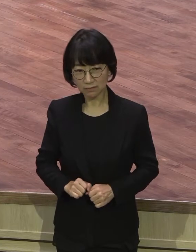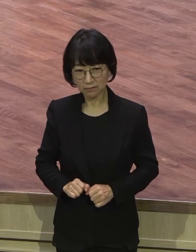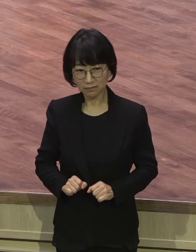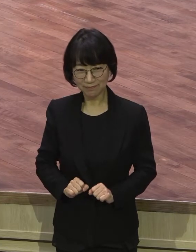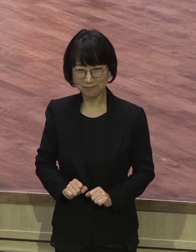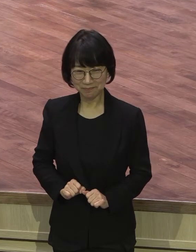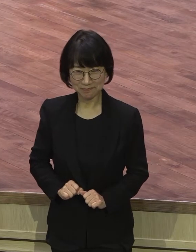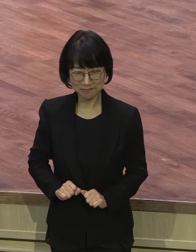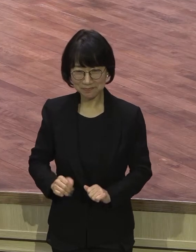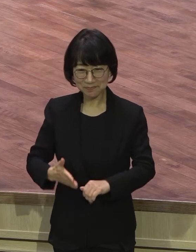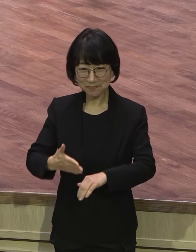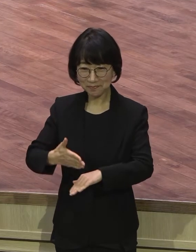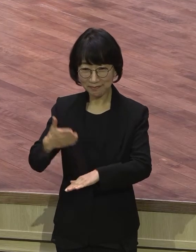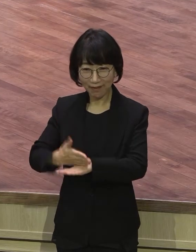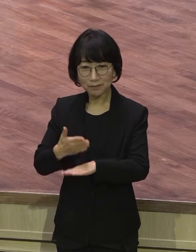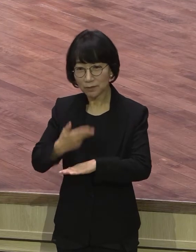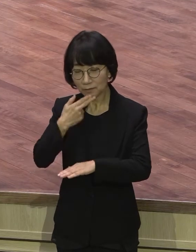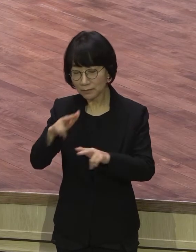감사를 몰라.